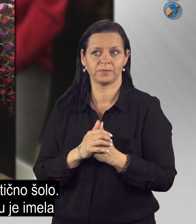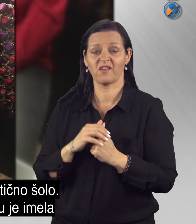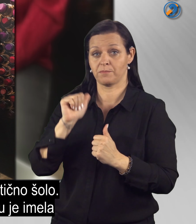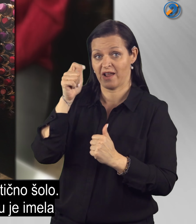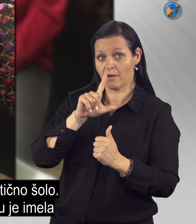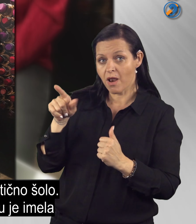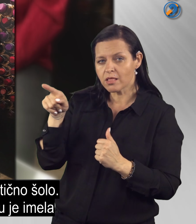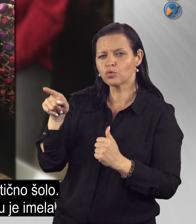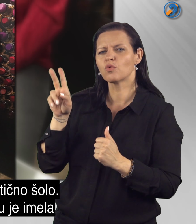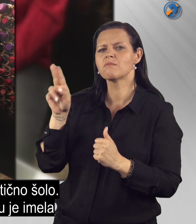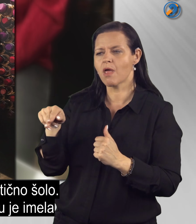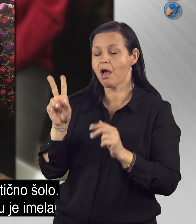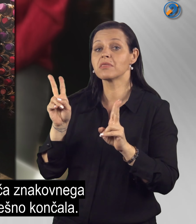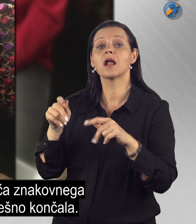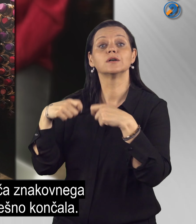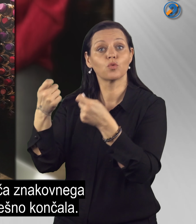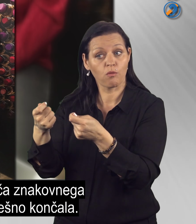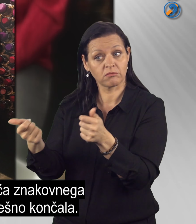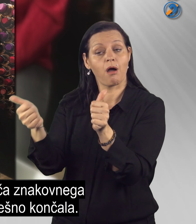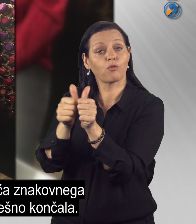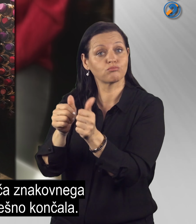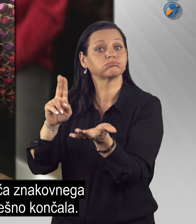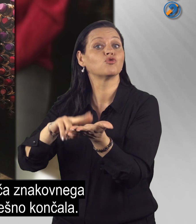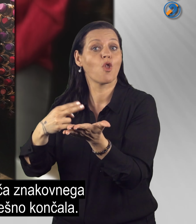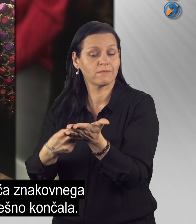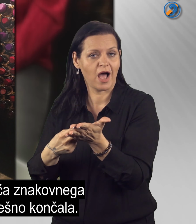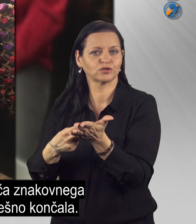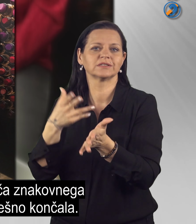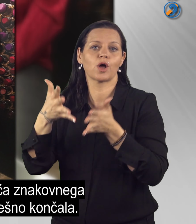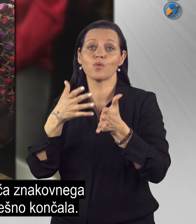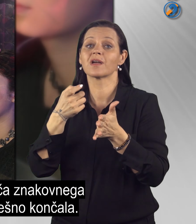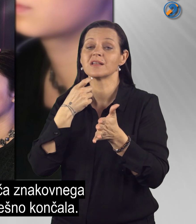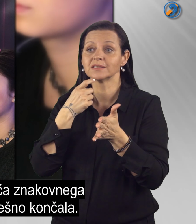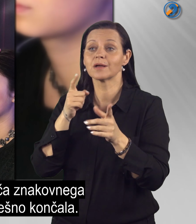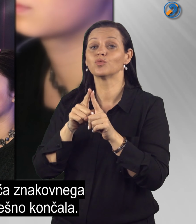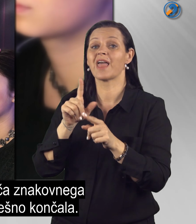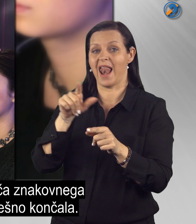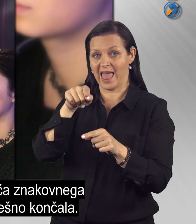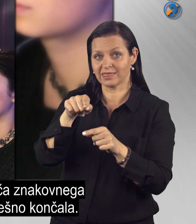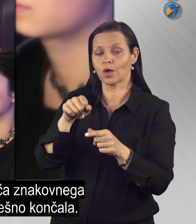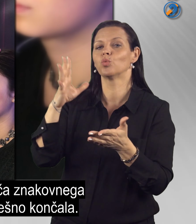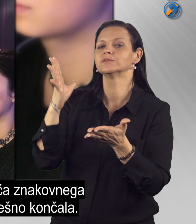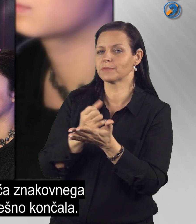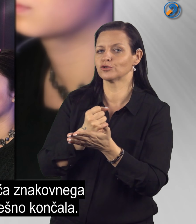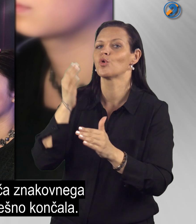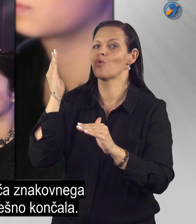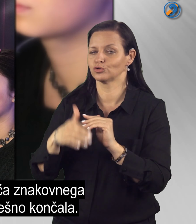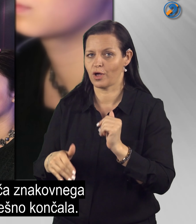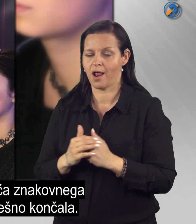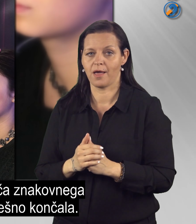V 1. letniku je imela na razpolago tolmača znakovnega jezika in letnik uspešno končala.